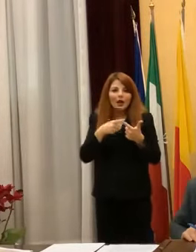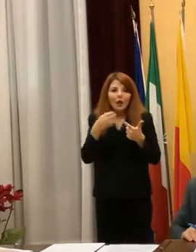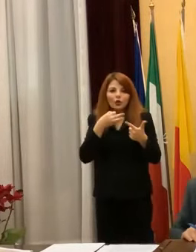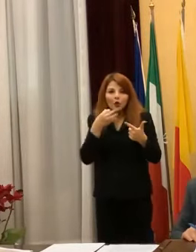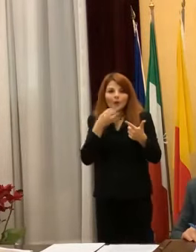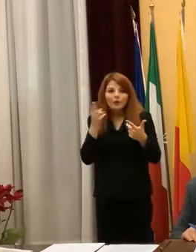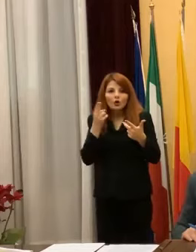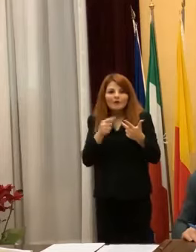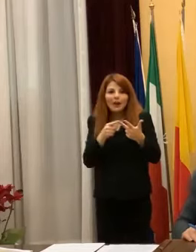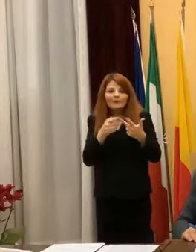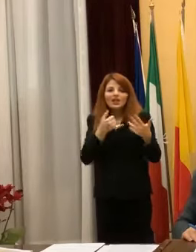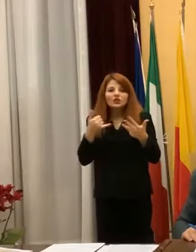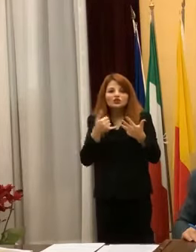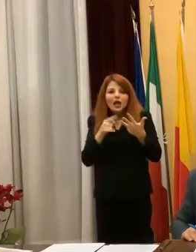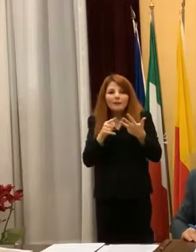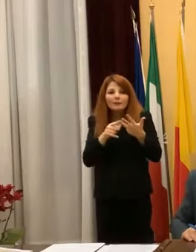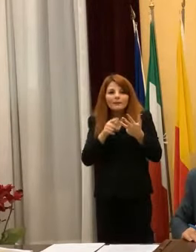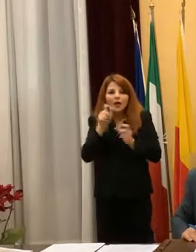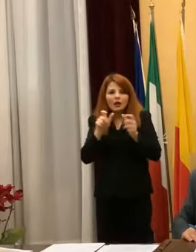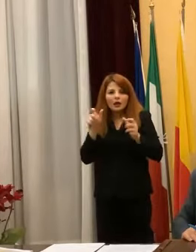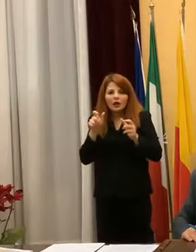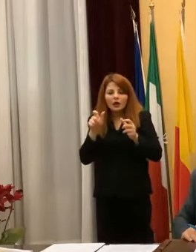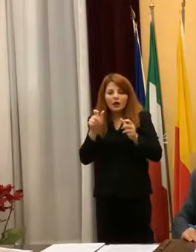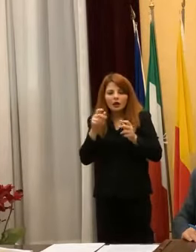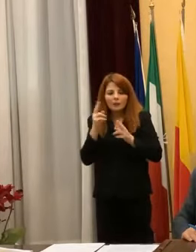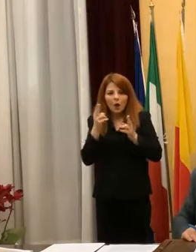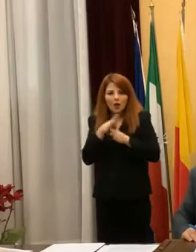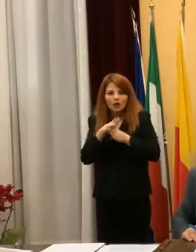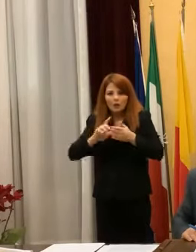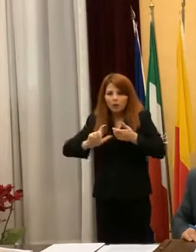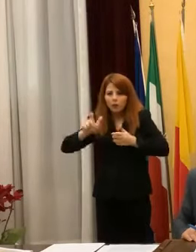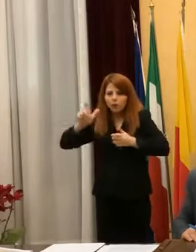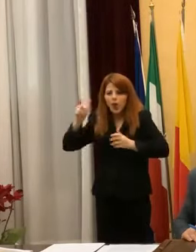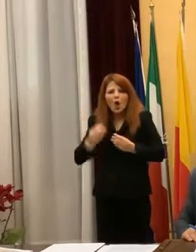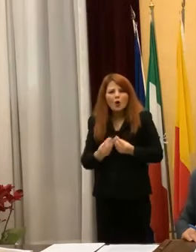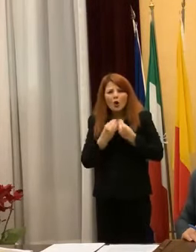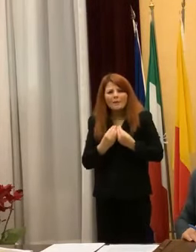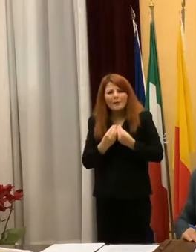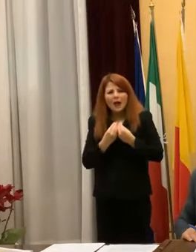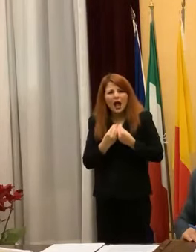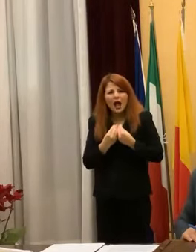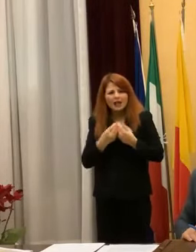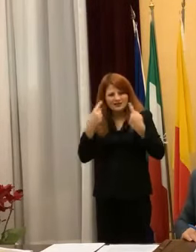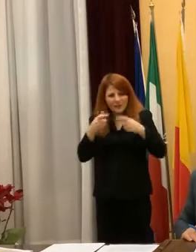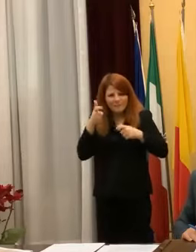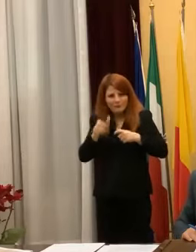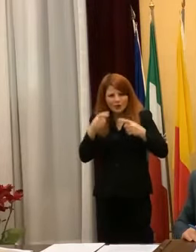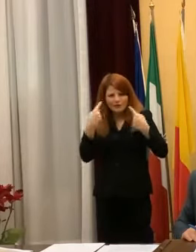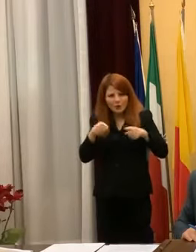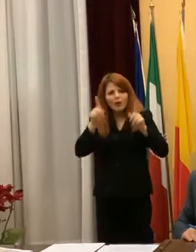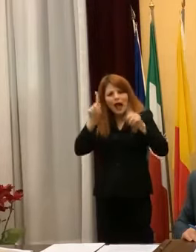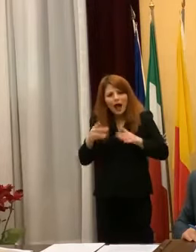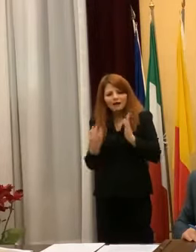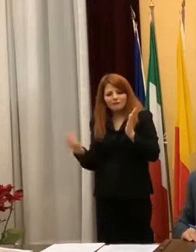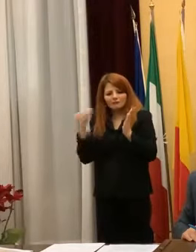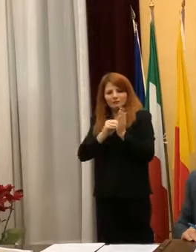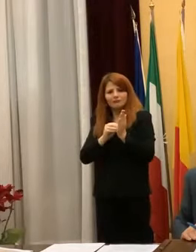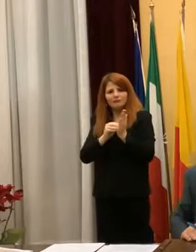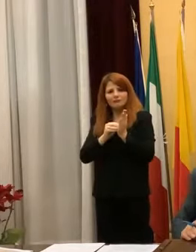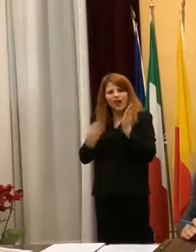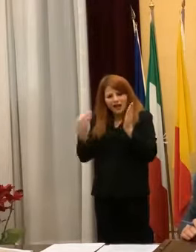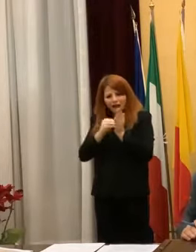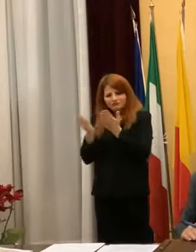morti? Ecco dove c'è il nesso causale su cui noi punteremo la nostra denuncia e chiederemo una e faremo